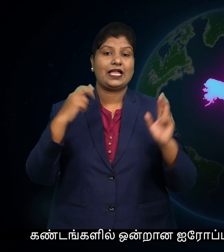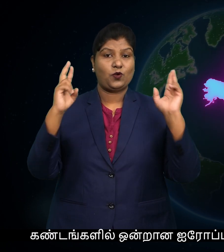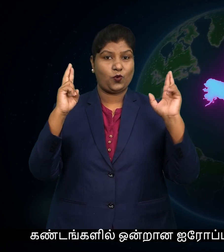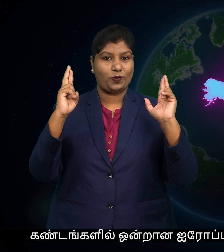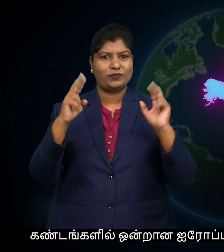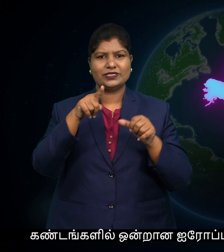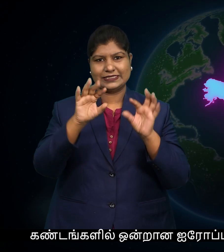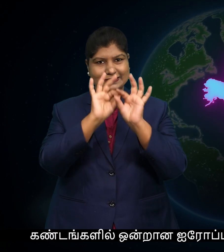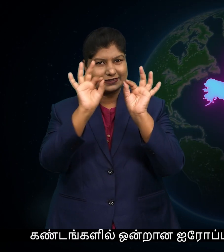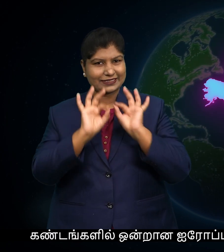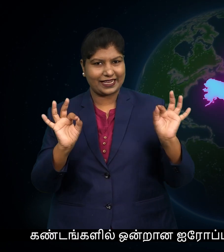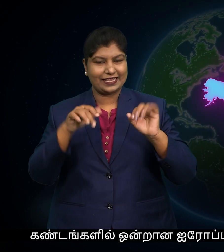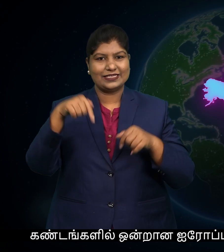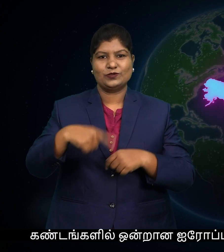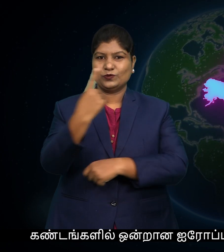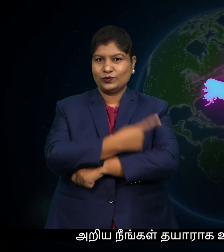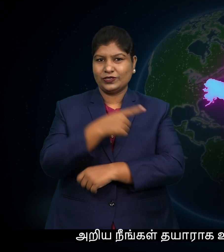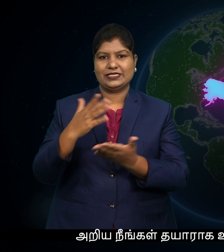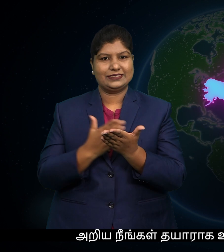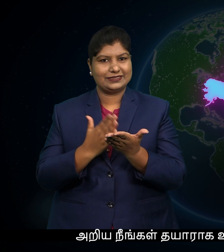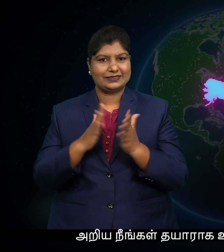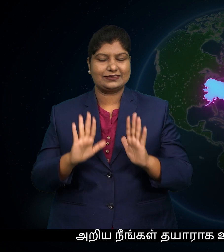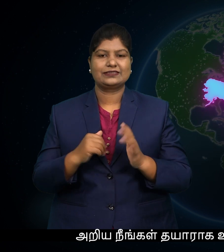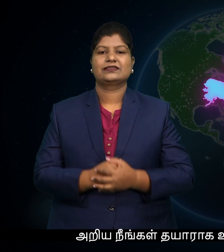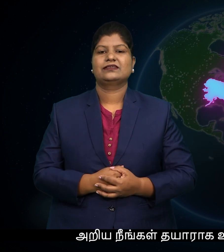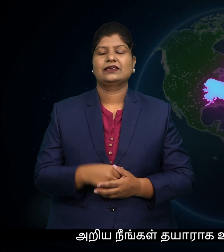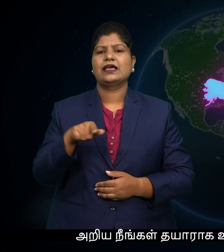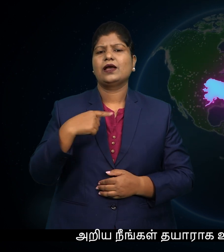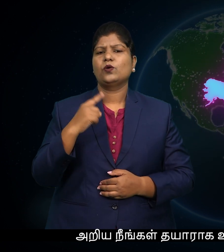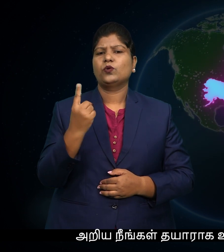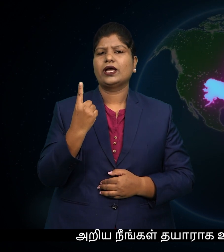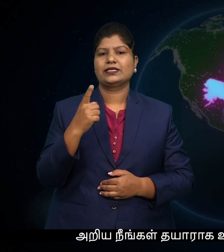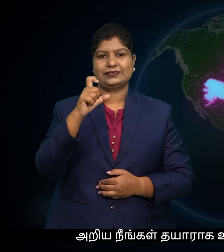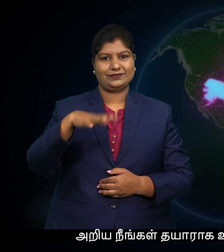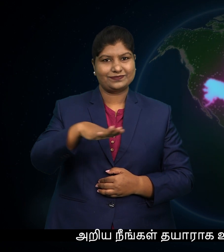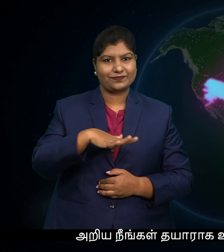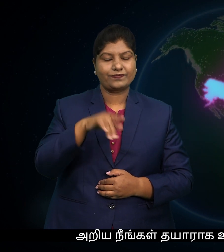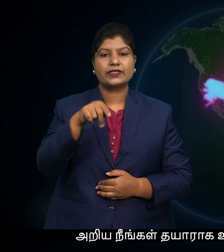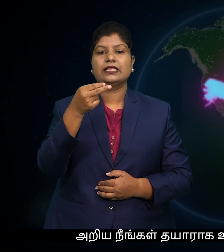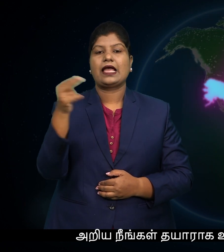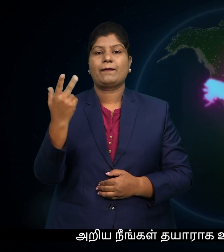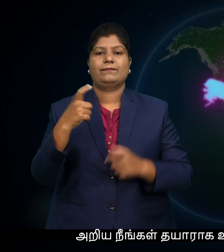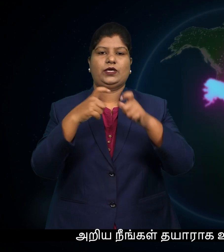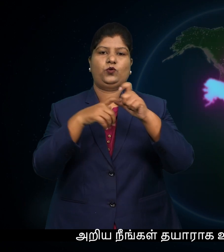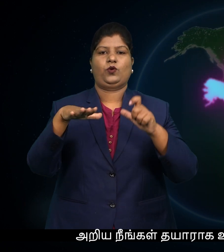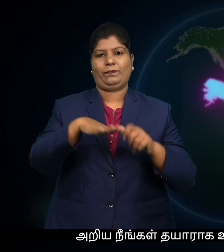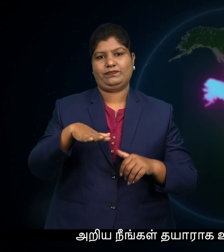கண்டங்களில் ஒன்றான ஐரோப்பியாவை பற்றி நீங்கள் அறிய தயாராக உள்ளீர்கள் என்று நம்புகிறேன்.